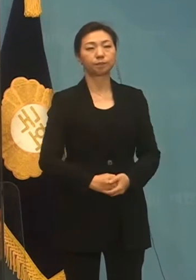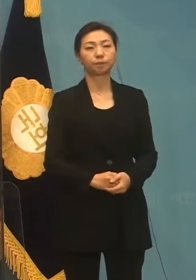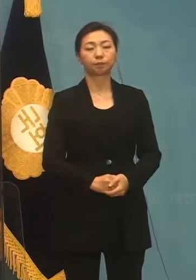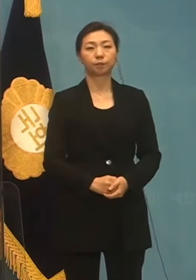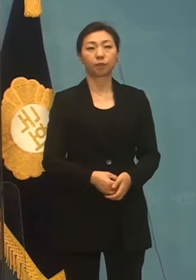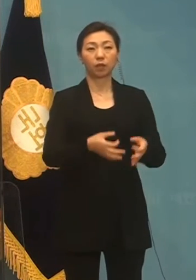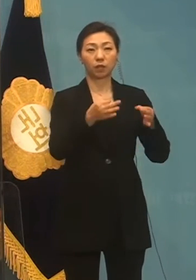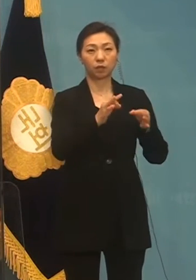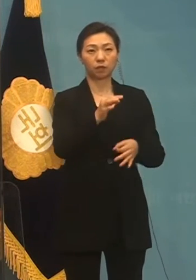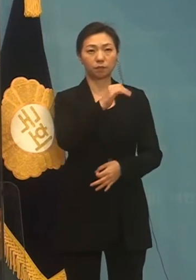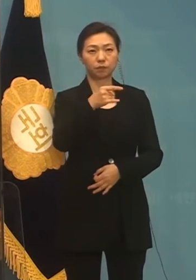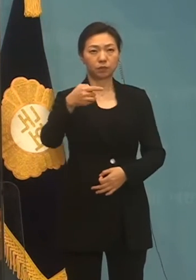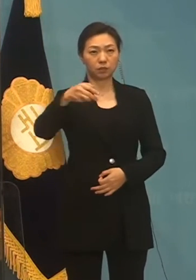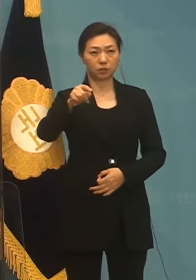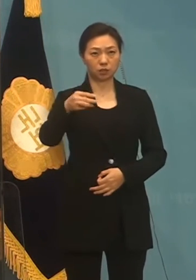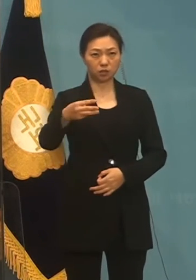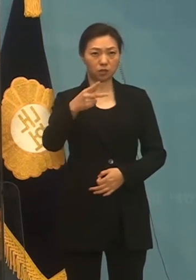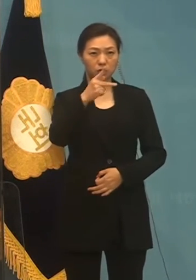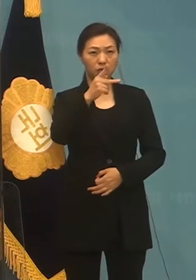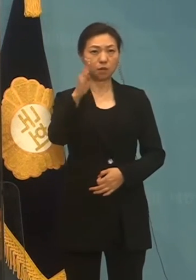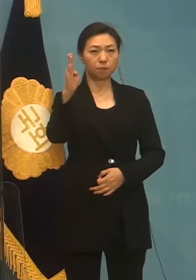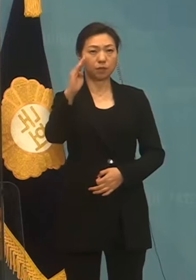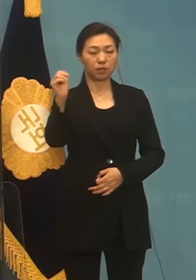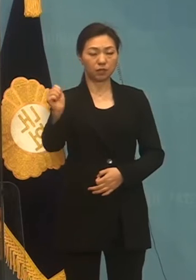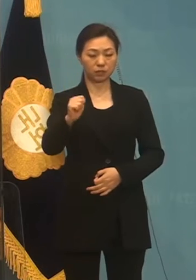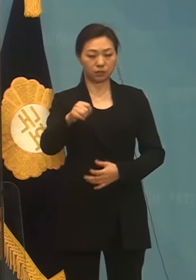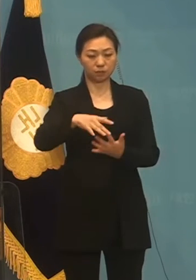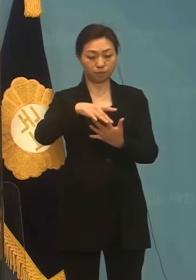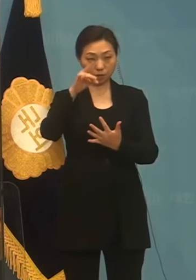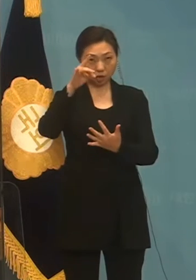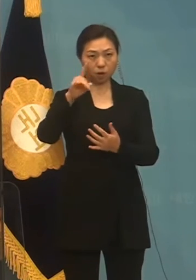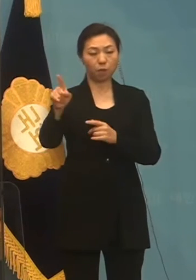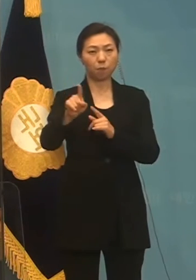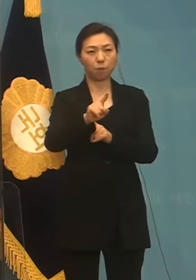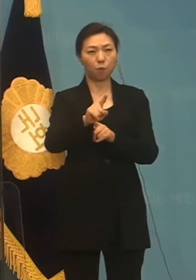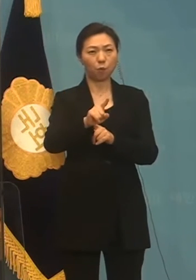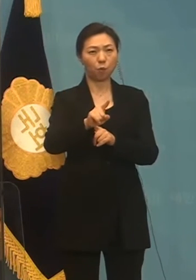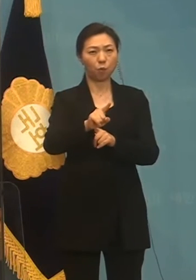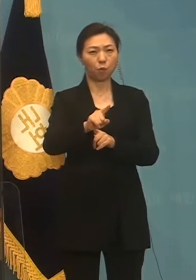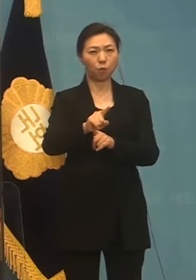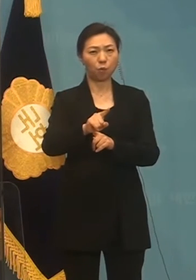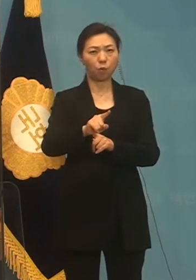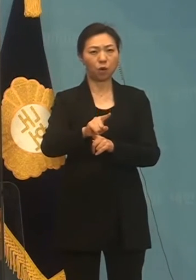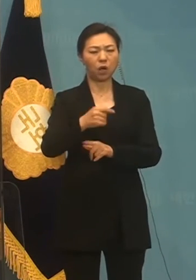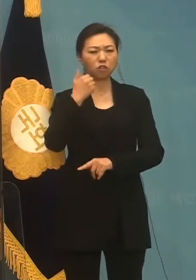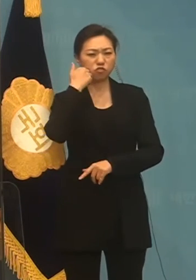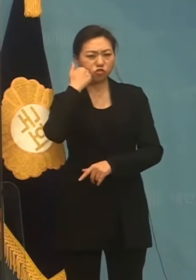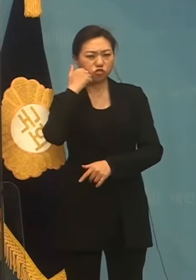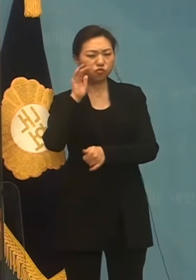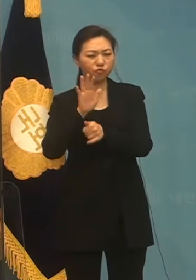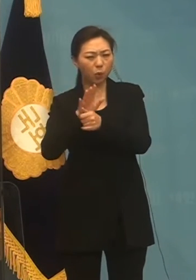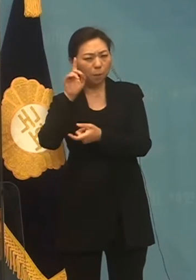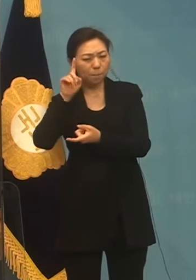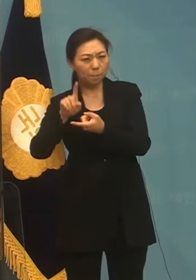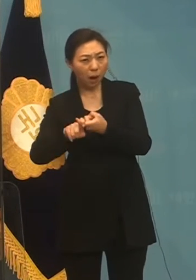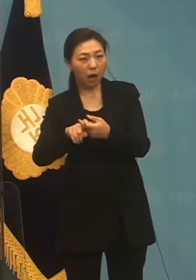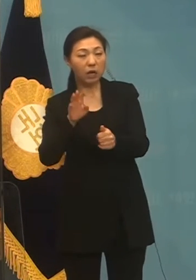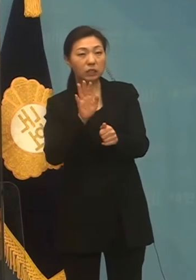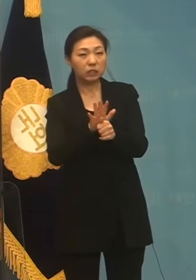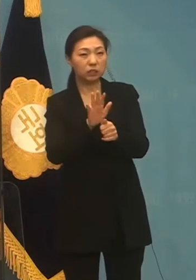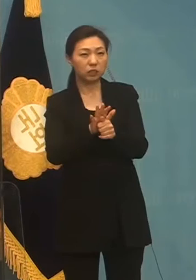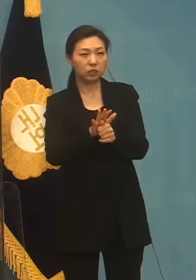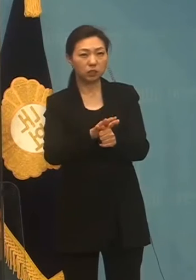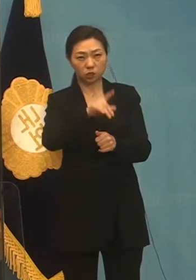김인철 KBS 사장 선임은 평양방송 개명사 KBS가 정권에 말